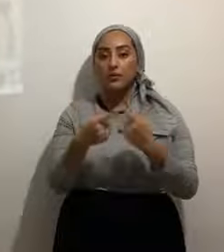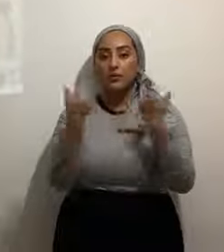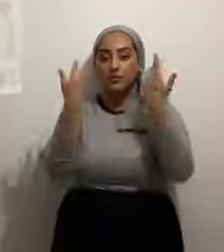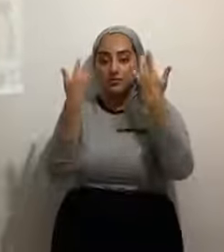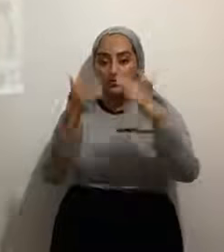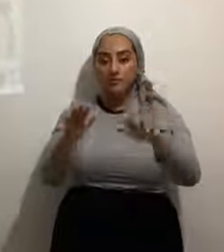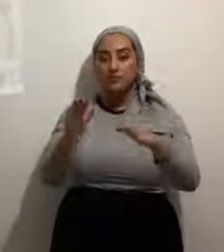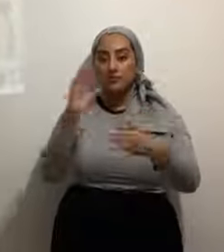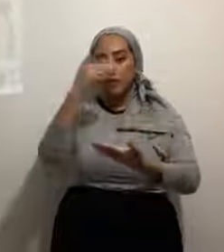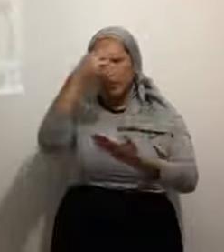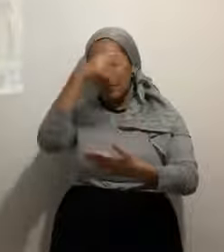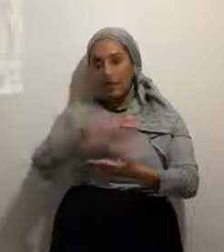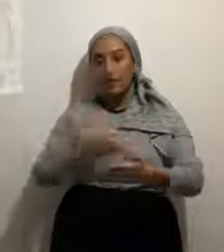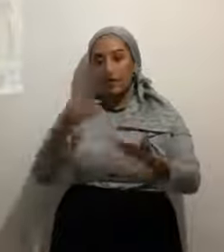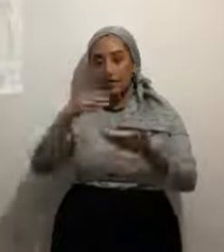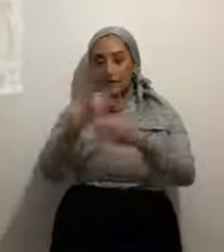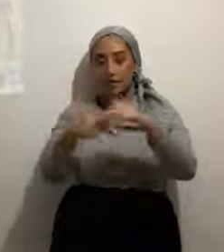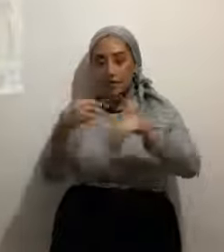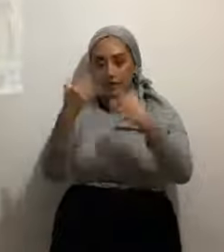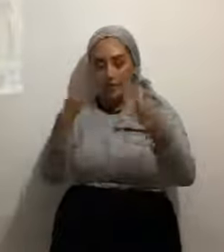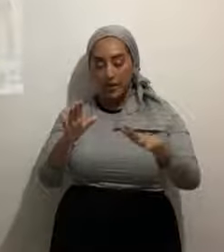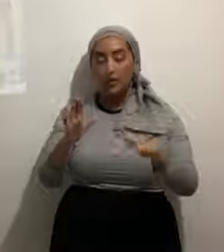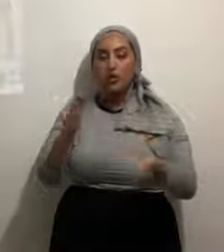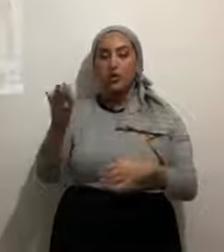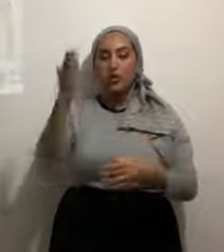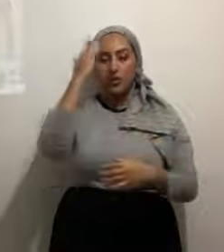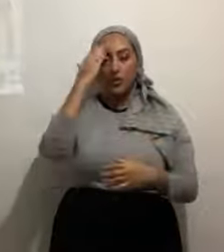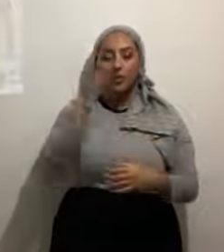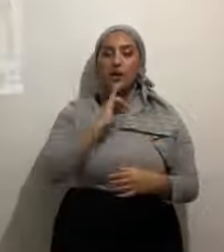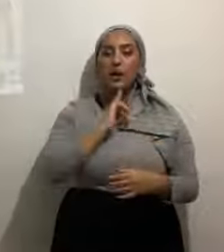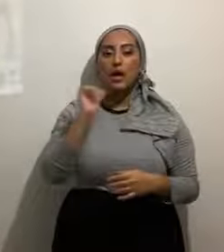Hombre, entonces conoceréis que yo soy.